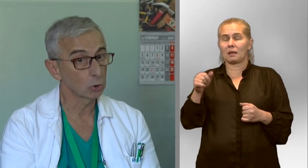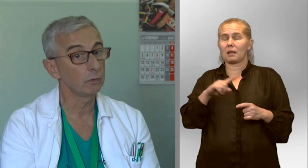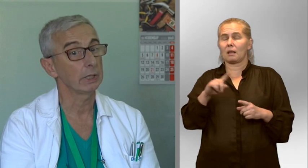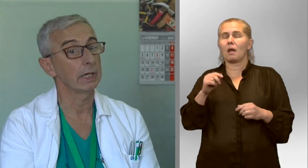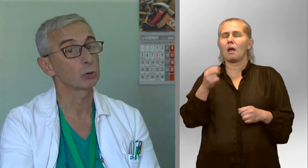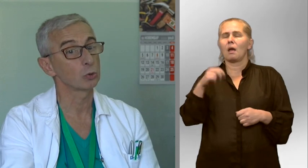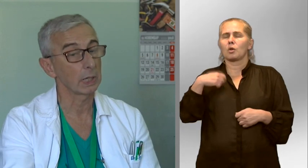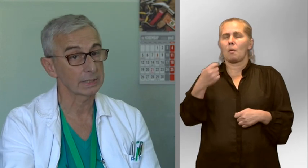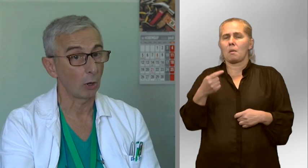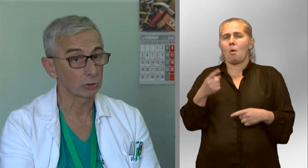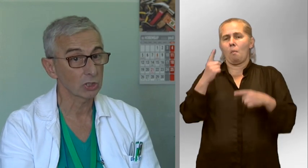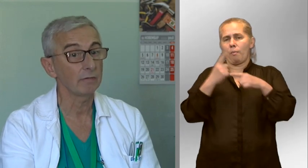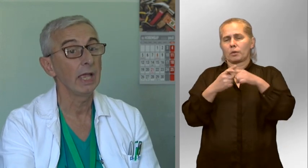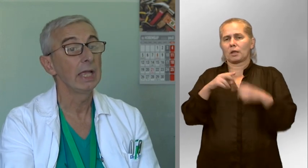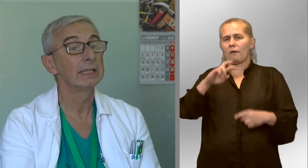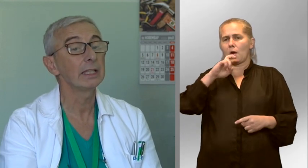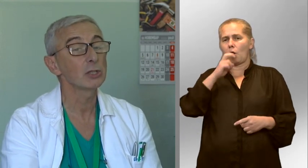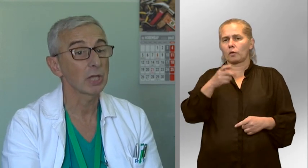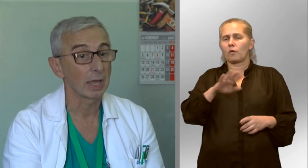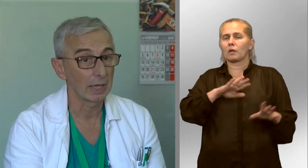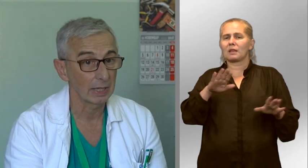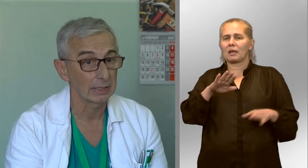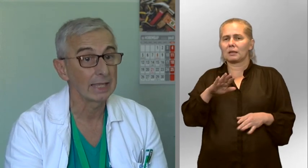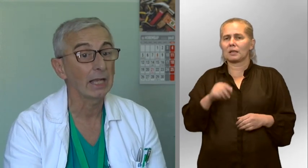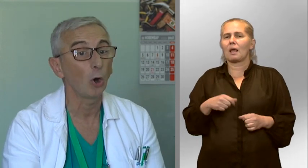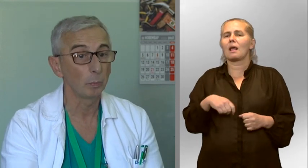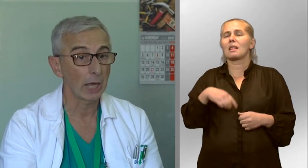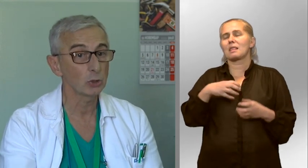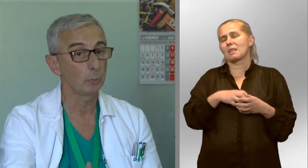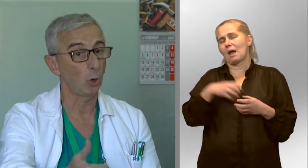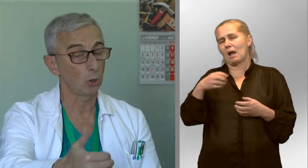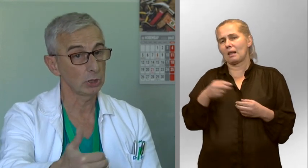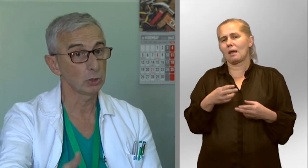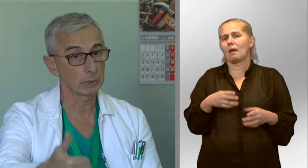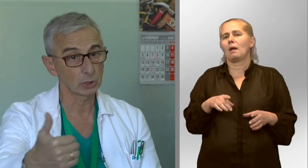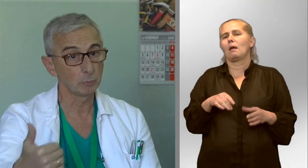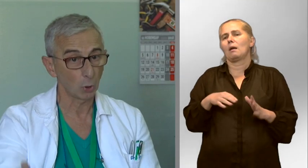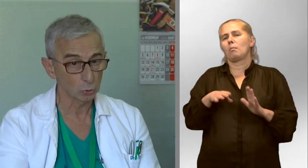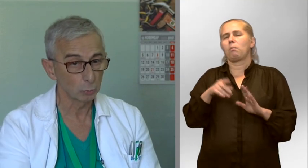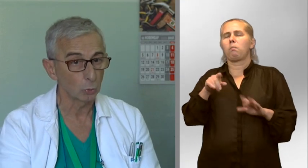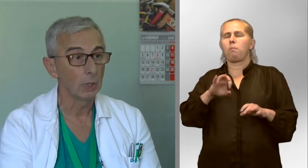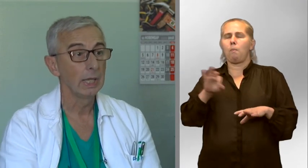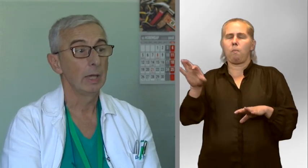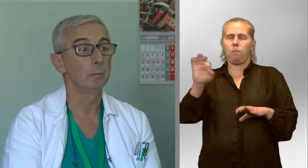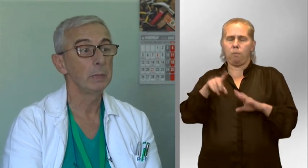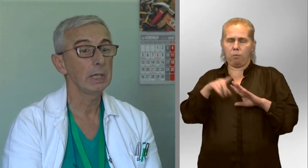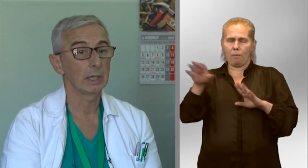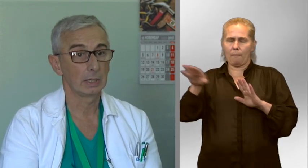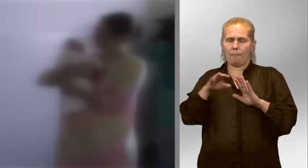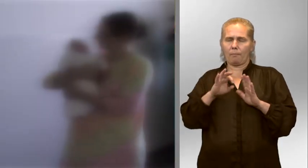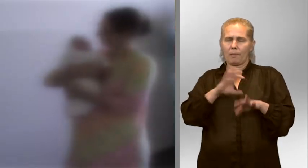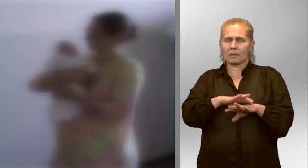pozitivan odgovor, nego sumnja se održava, dete se dalje obrađuje po određenom našem postupku.